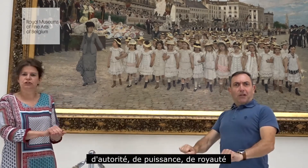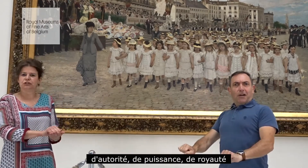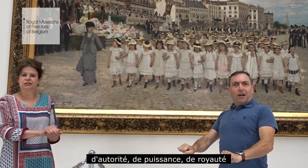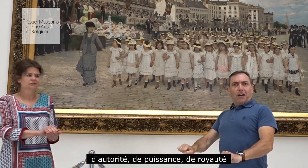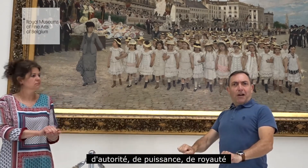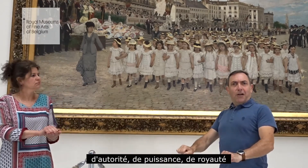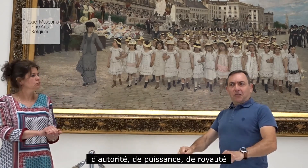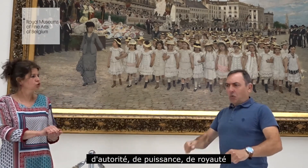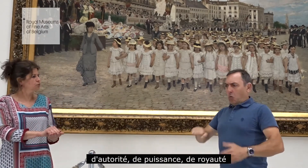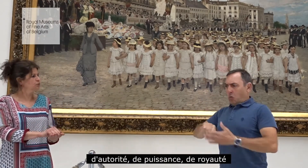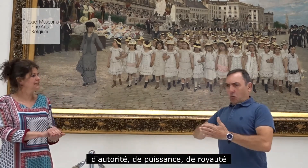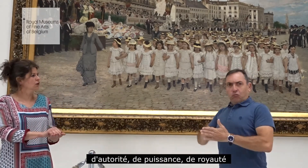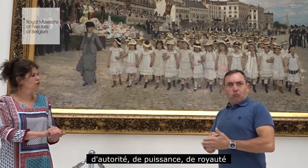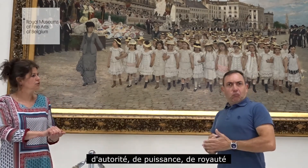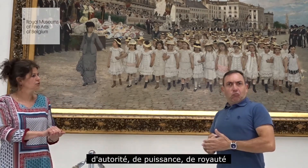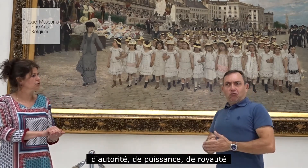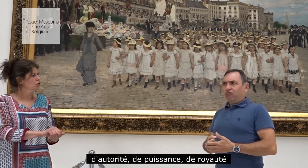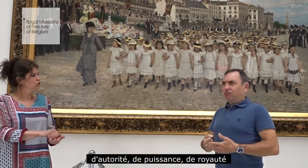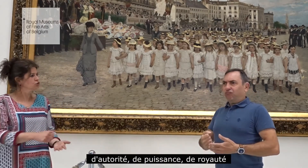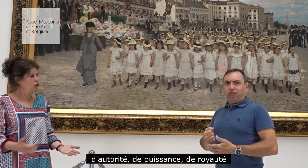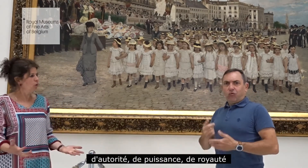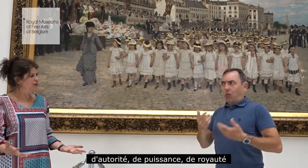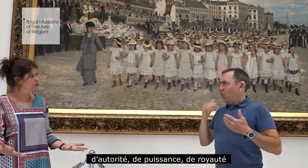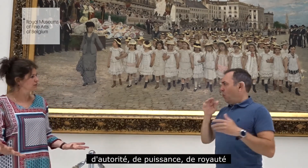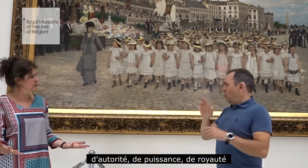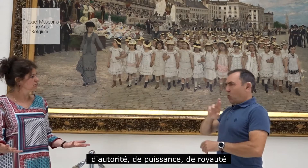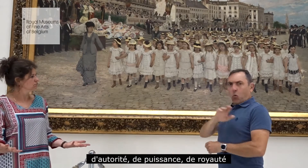D'autorité, de puissance, de royauté.